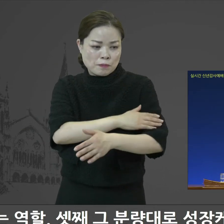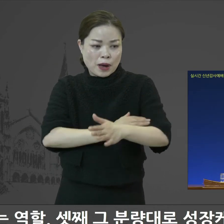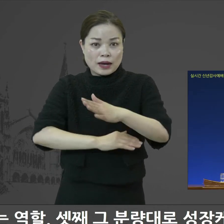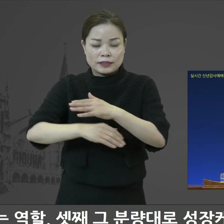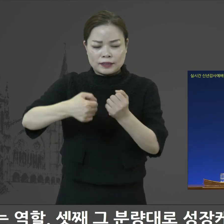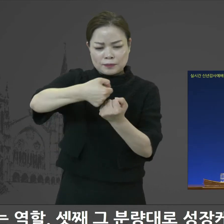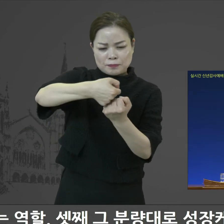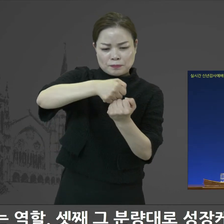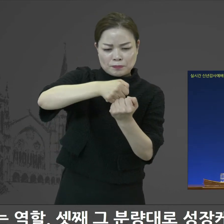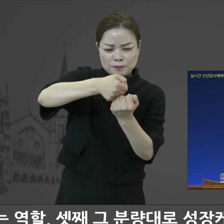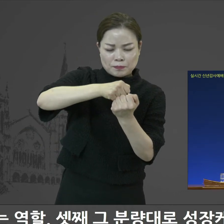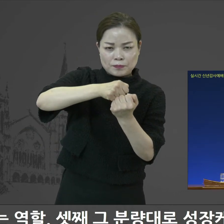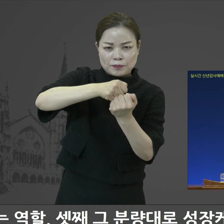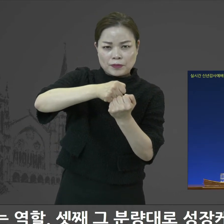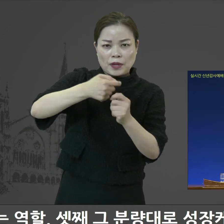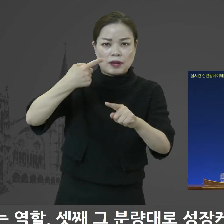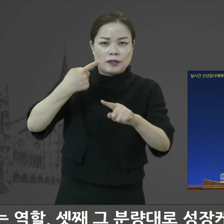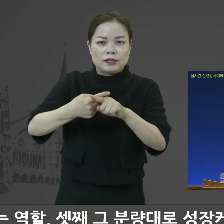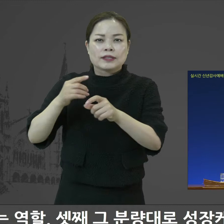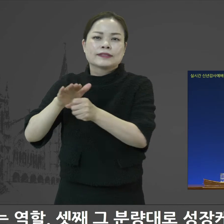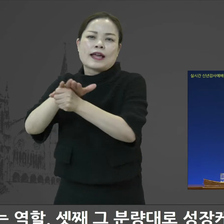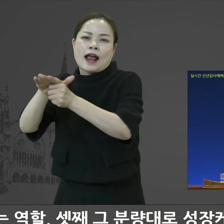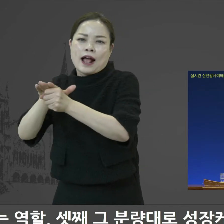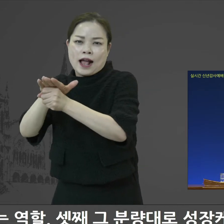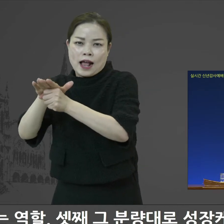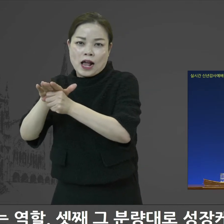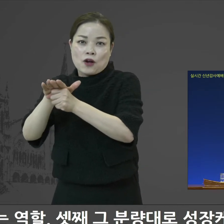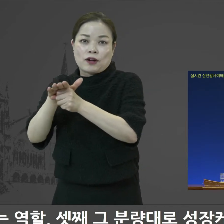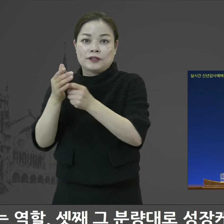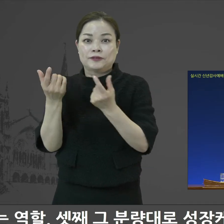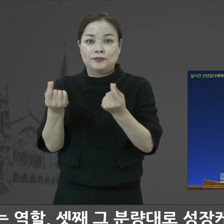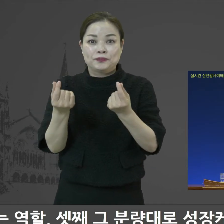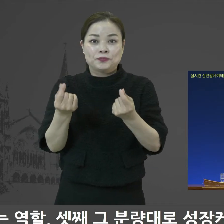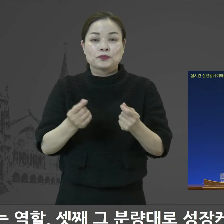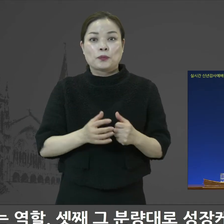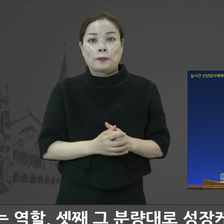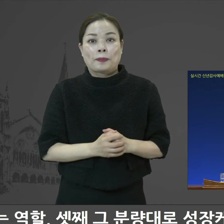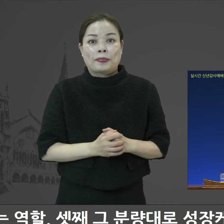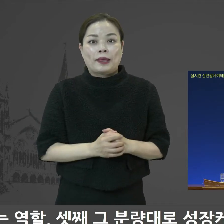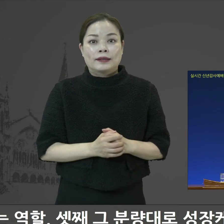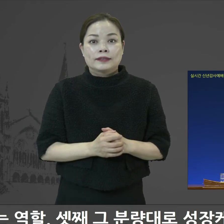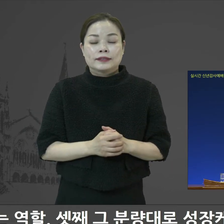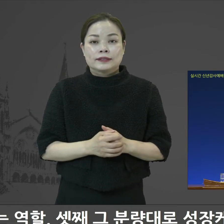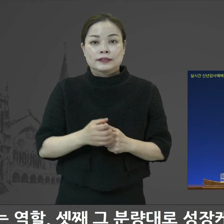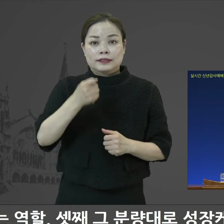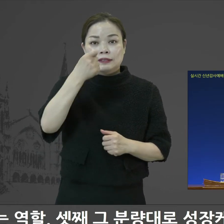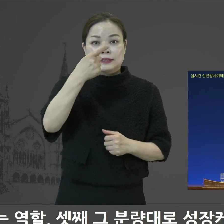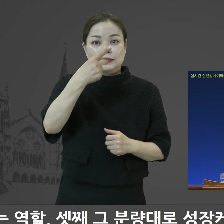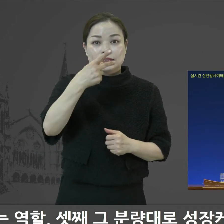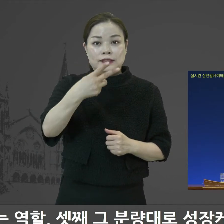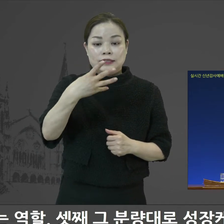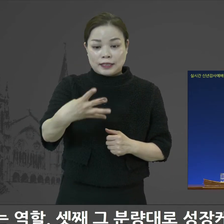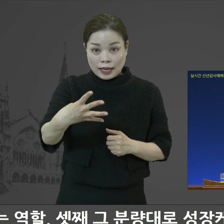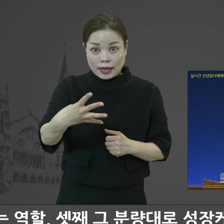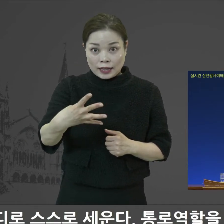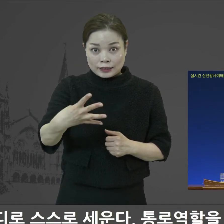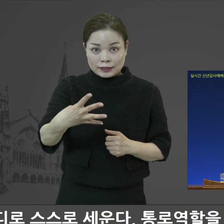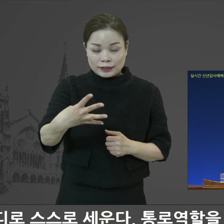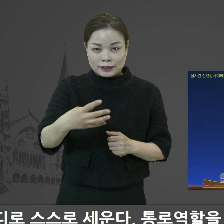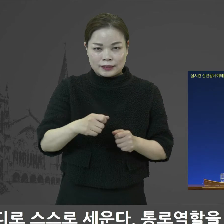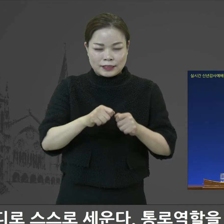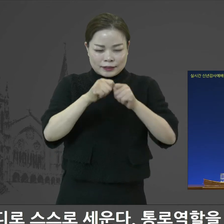사랑을 연결하는 통로가 된다. 이런 뜻이 되는 것이죠. 자, 이제 이 네 가지 말씀을 좀